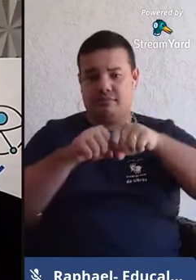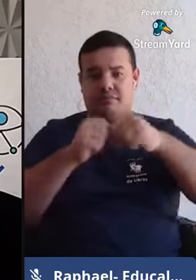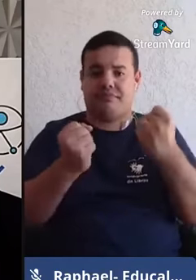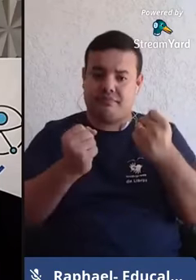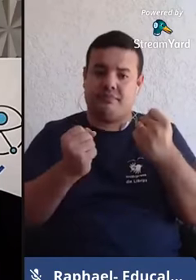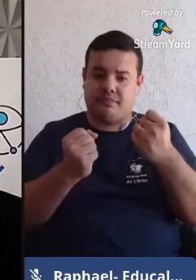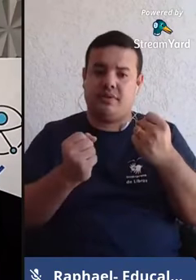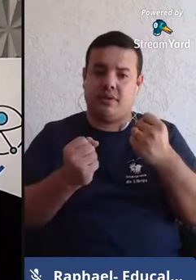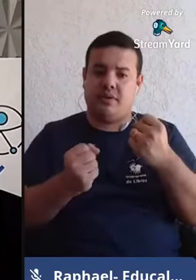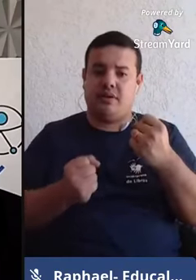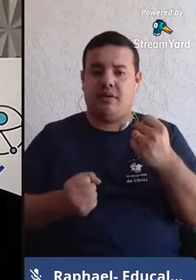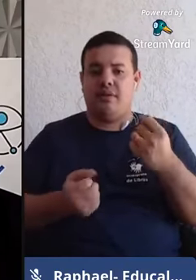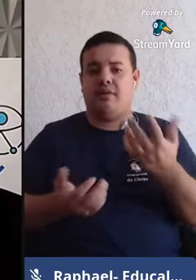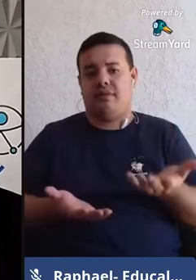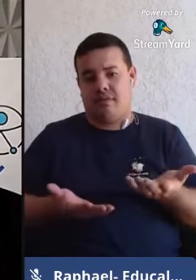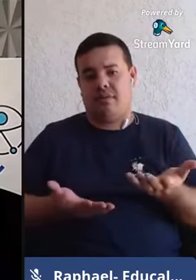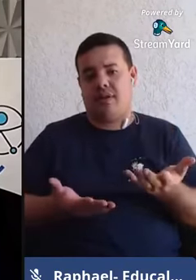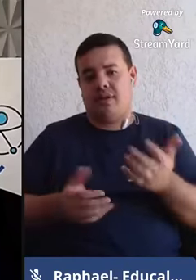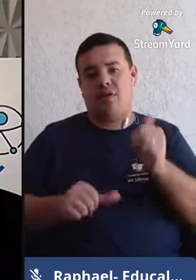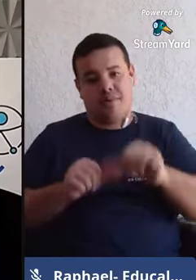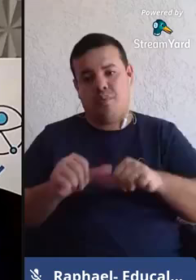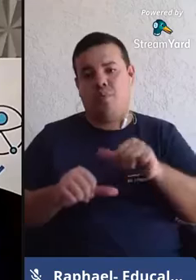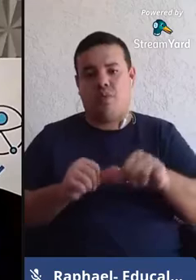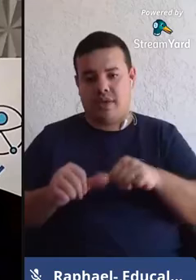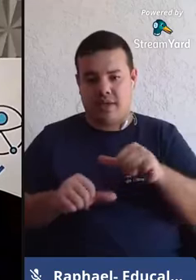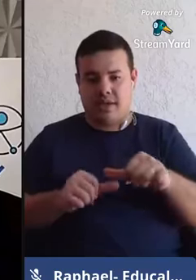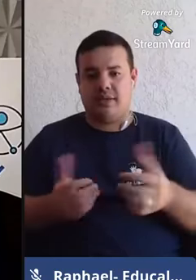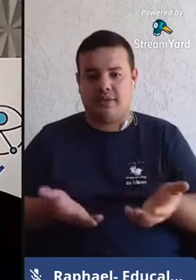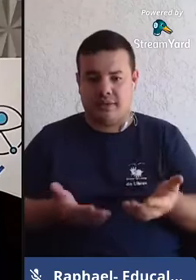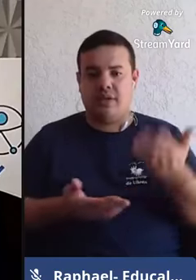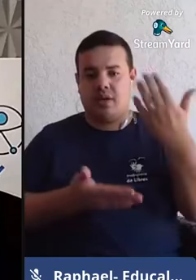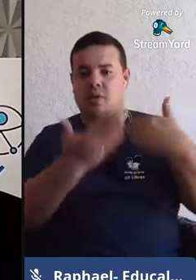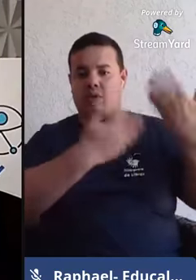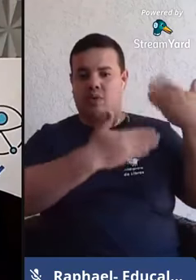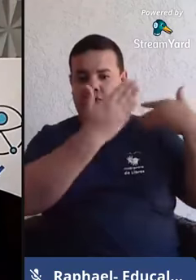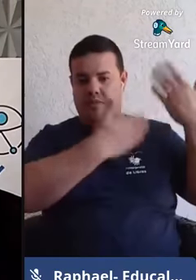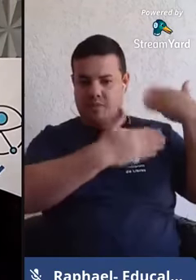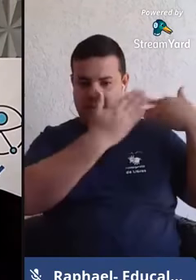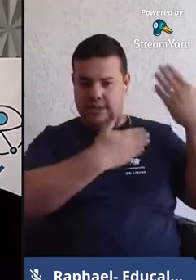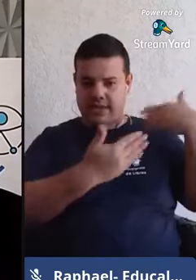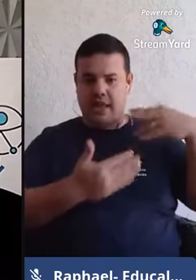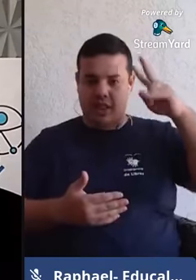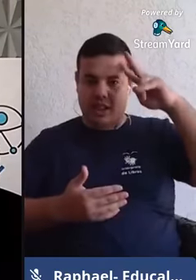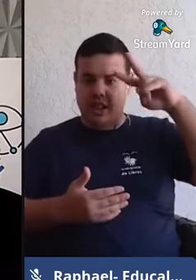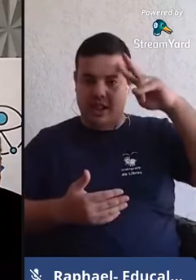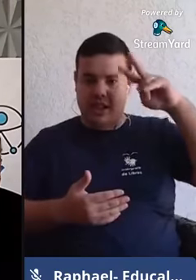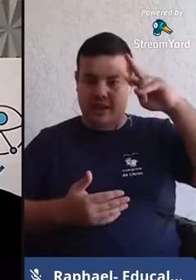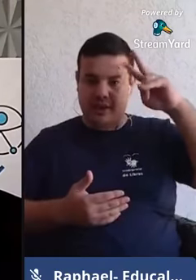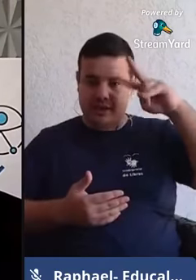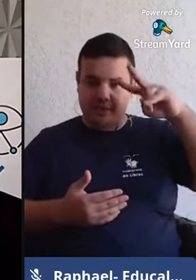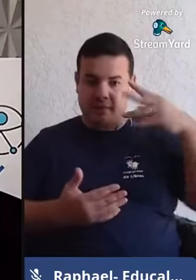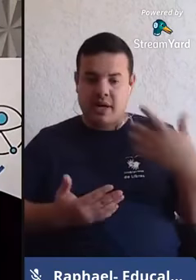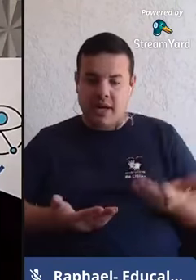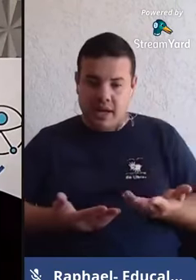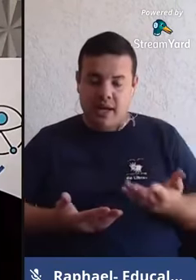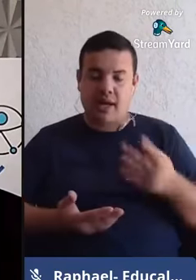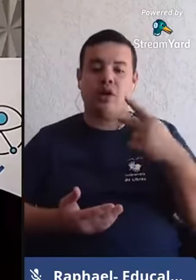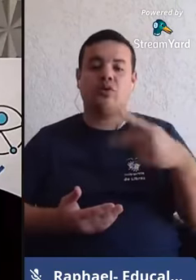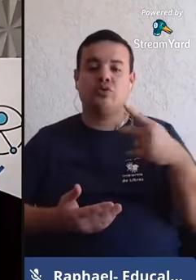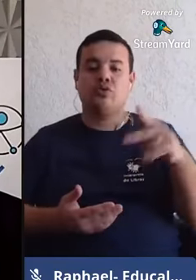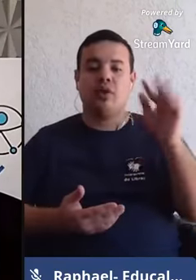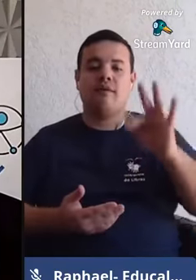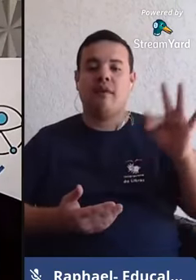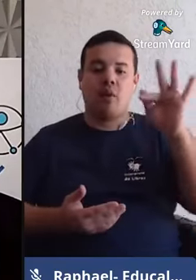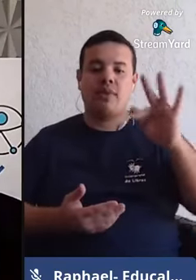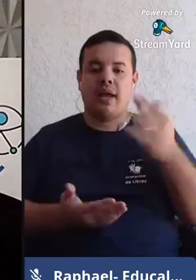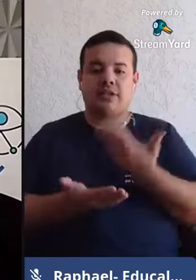agora vamos voltar lá. Na sua época de escola. Então, na sua época de escola e na sua época de faculdade, você estudou